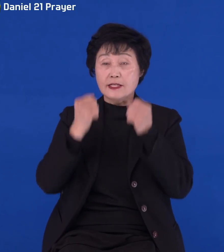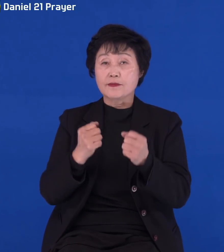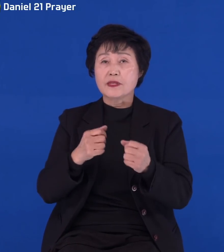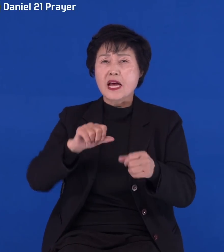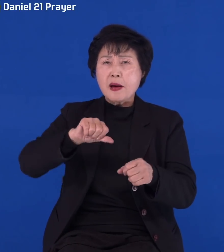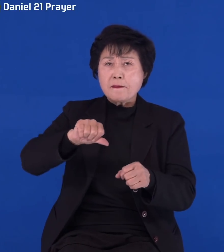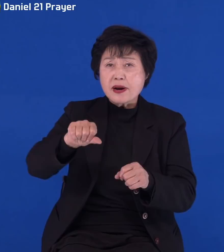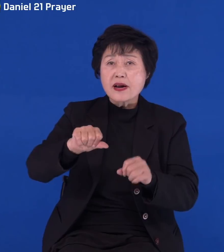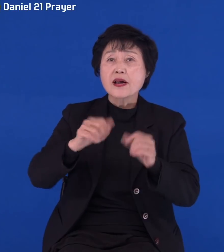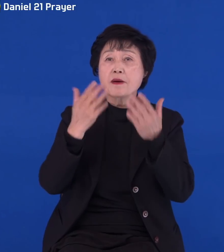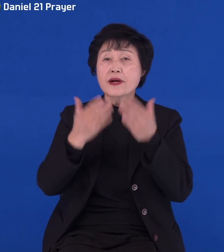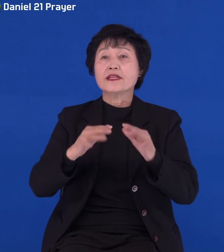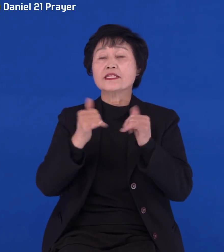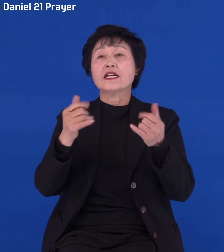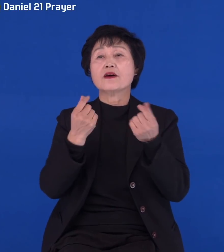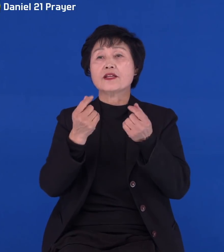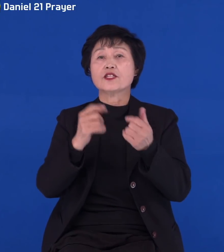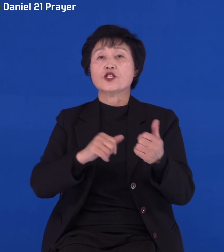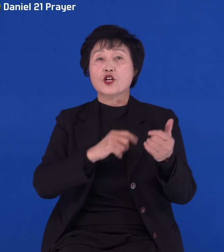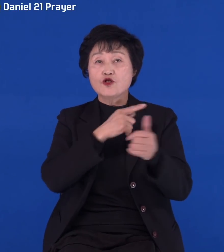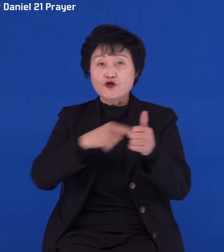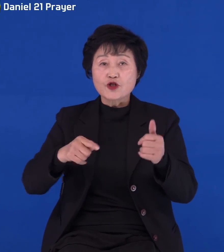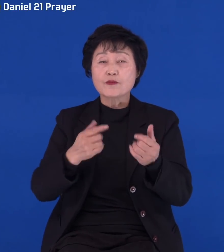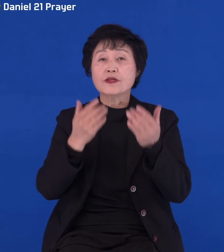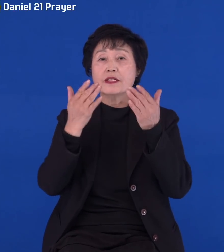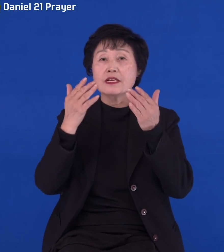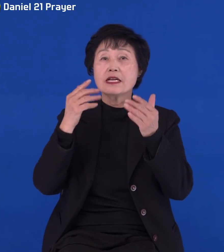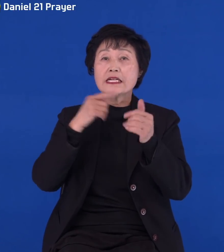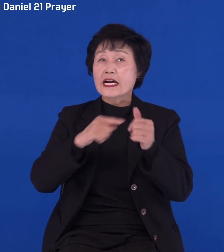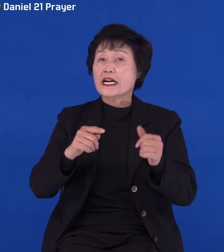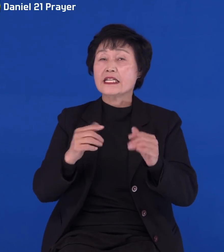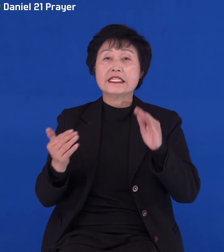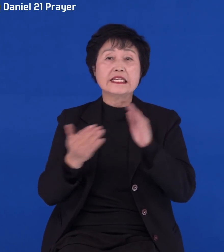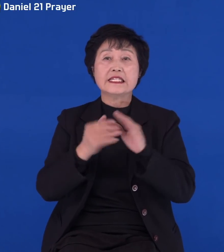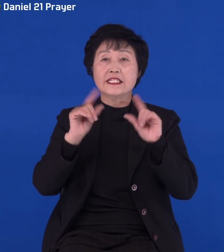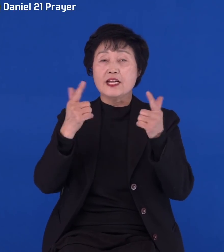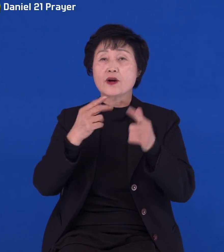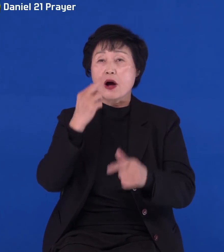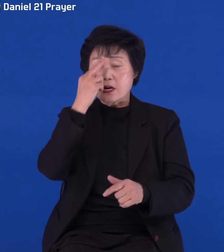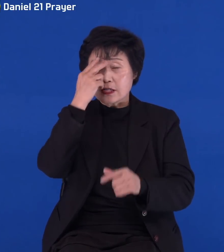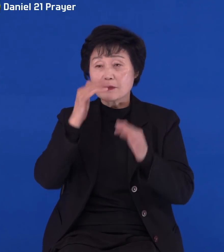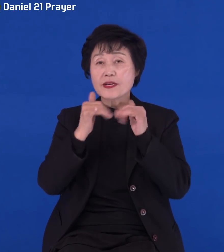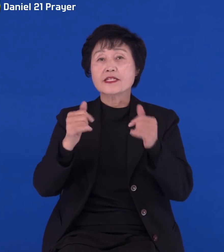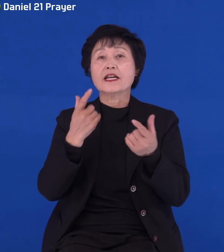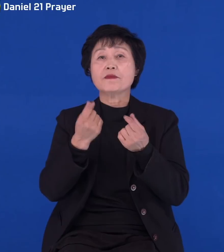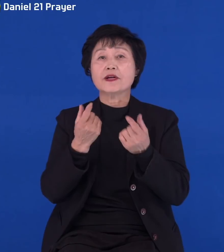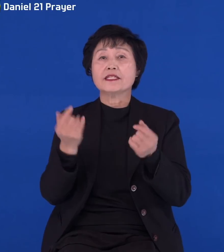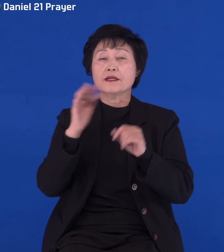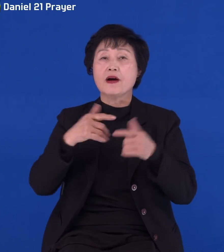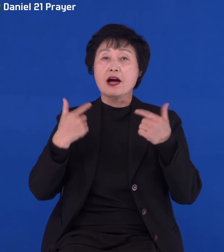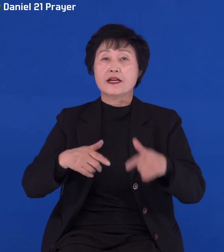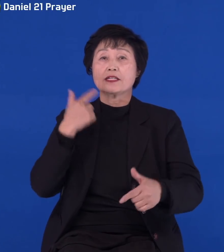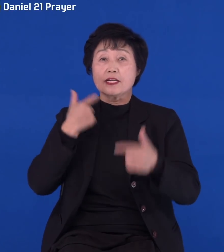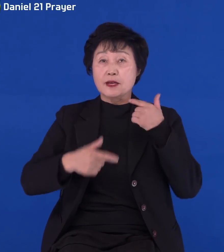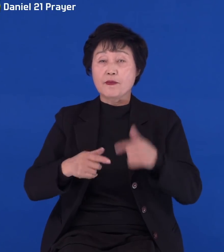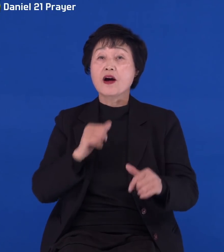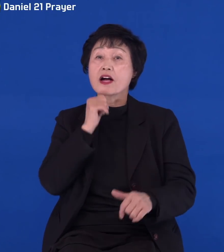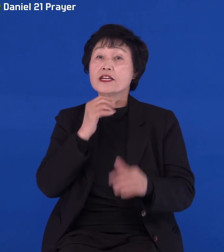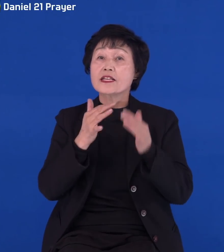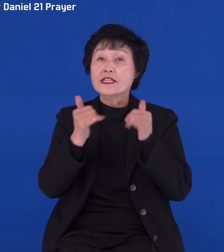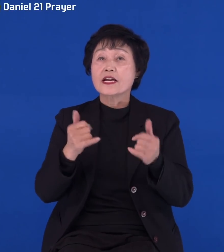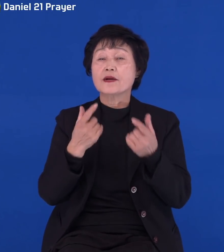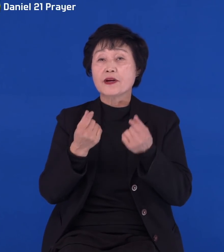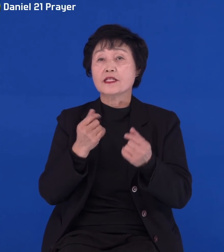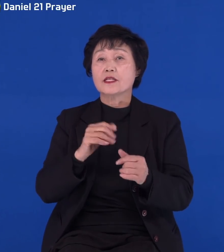않고, 근심하는 사람 같으나 항상 기뻐하고, 가난한 사람 같으나 많은 사람을 부유하게 하고, 아무것도 가지지 않는 사람 같으나 모든 것을